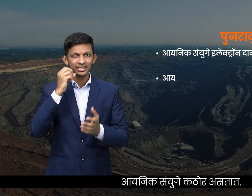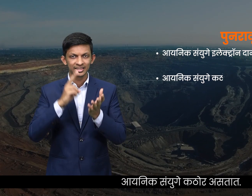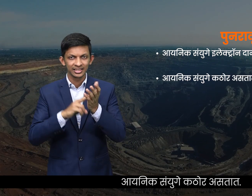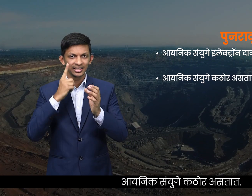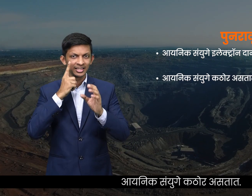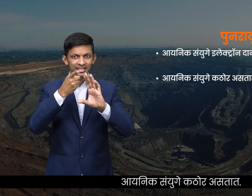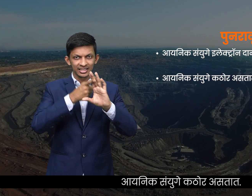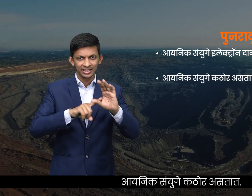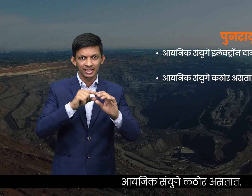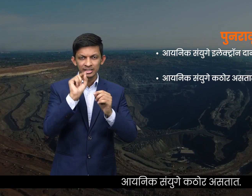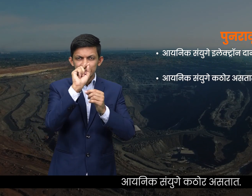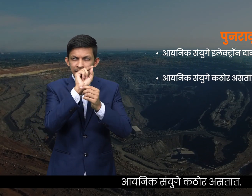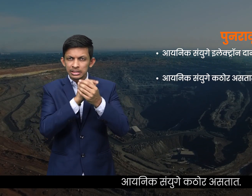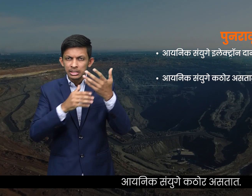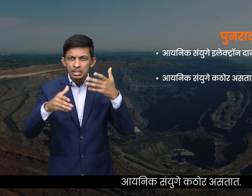आयनिक संयुगे कठोर असतात.